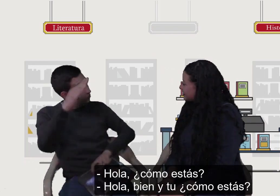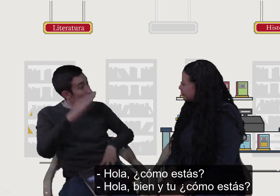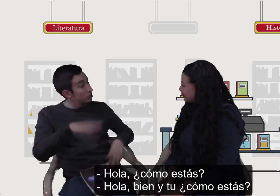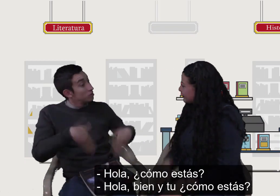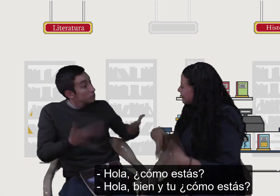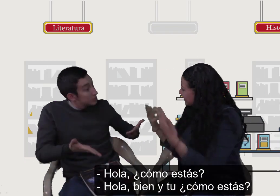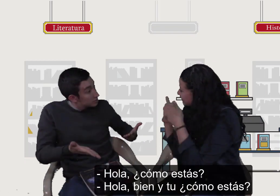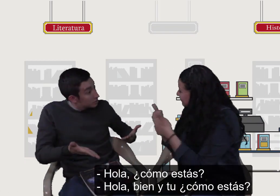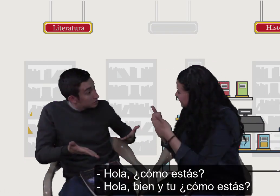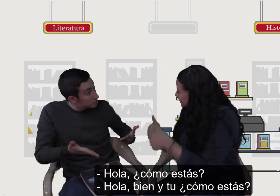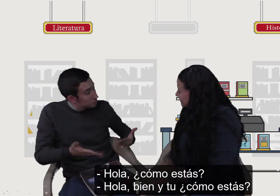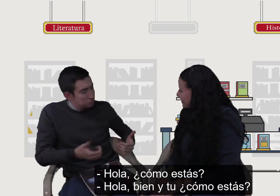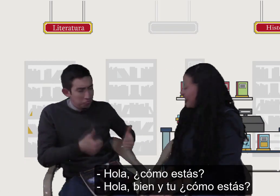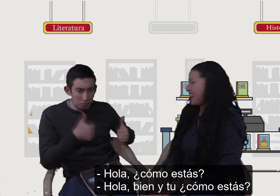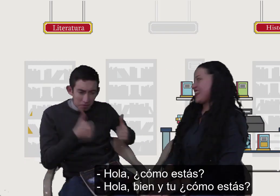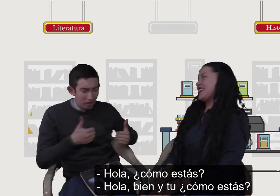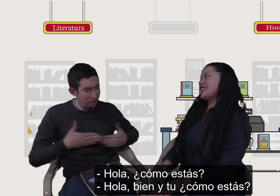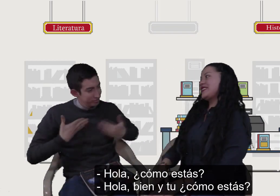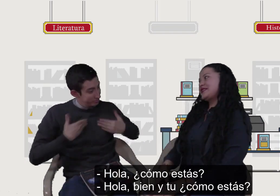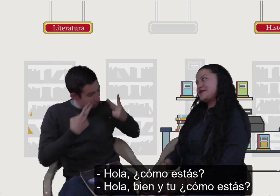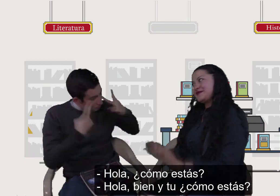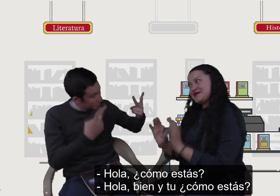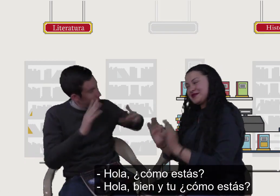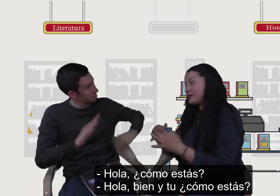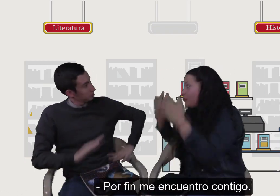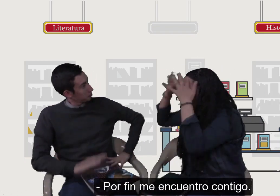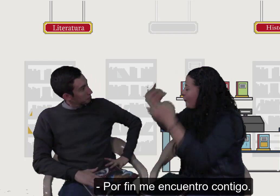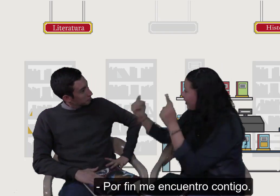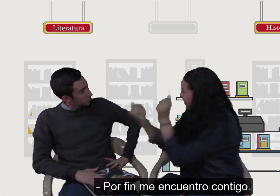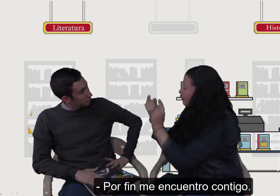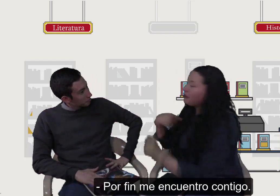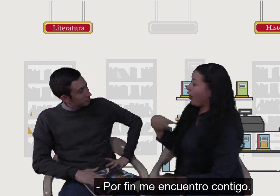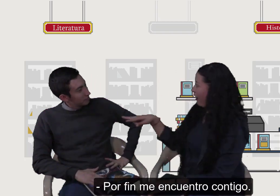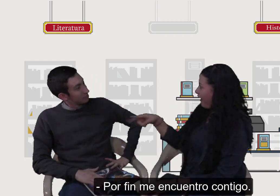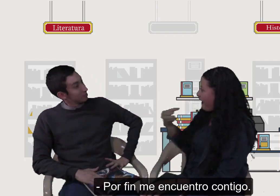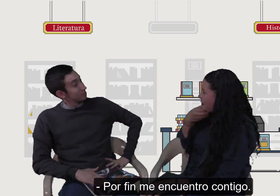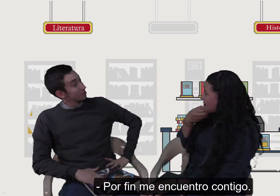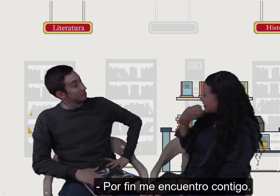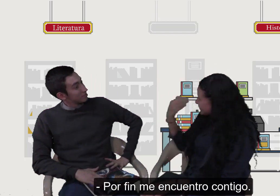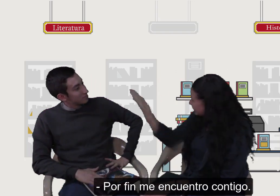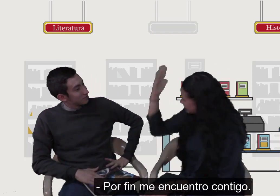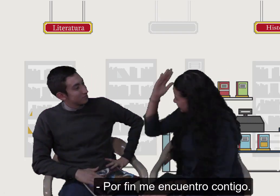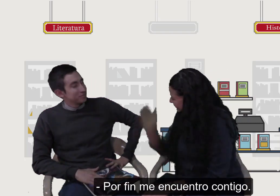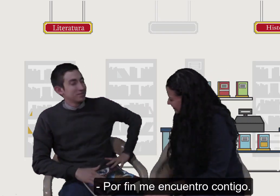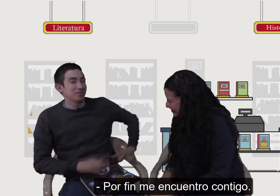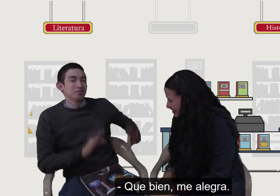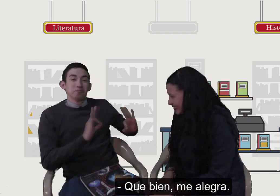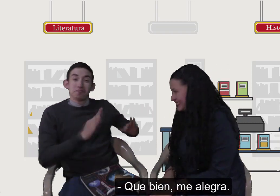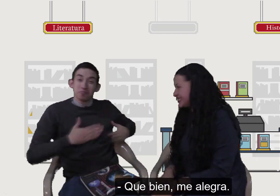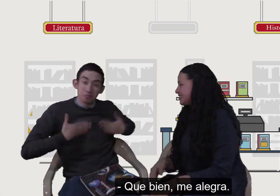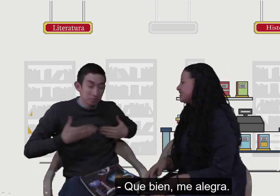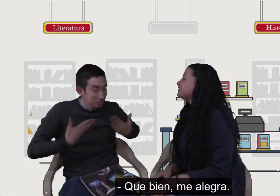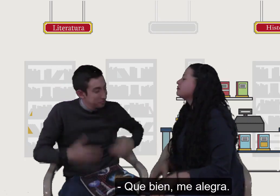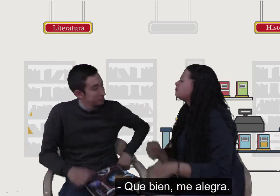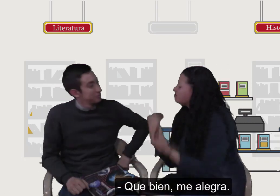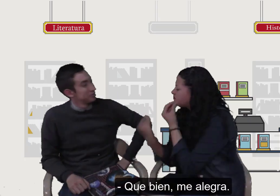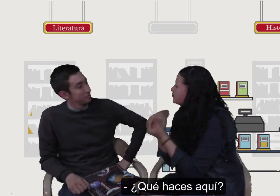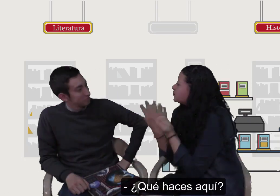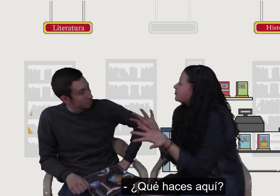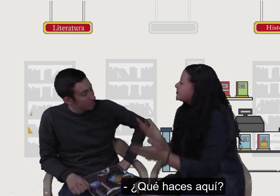Hola, ¿cómo estás? Hola, bien, ¿y tú cómo estás? Por fin me encuentro contigo Qué bien, me alegra